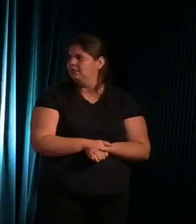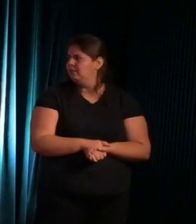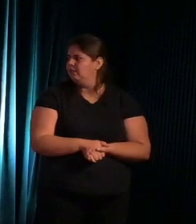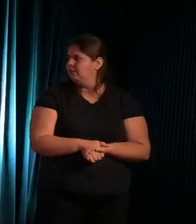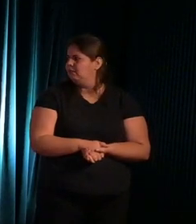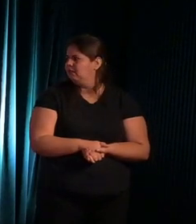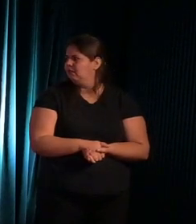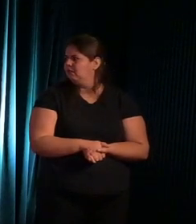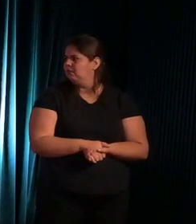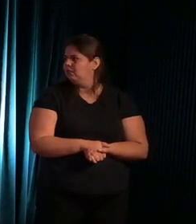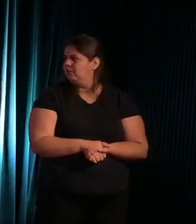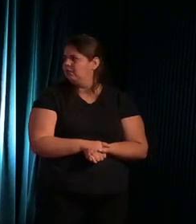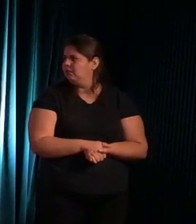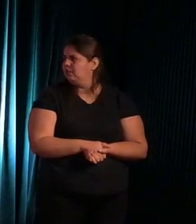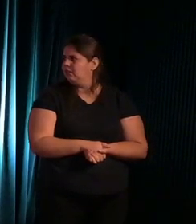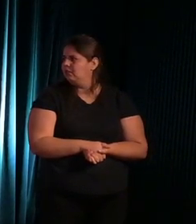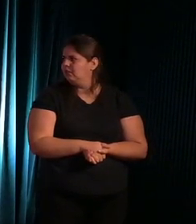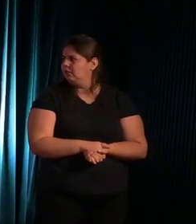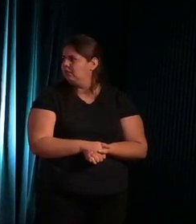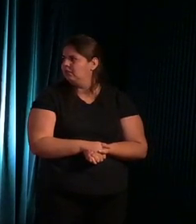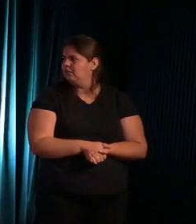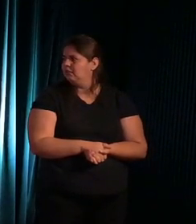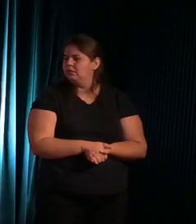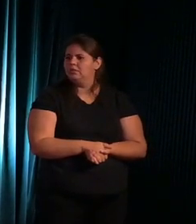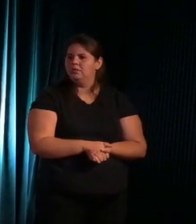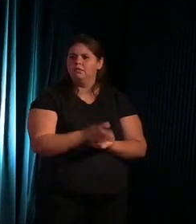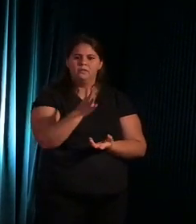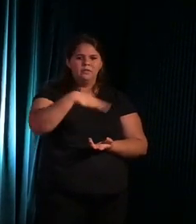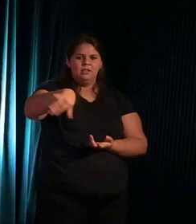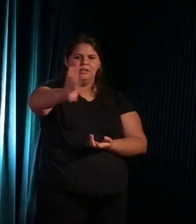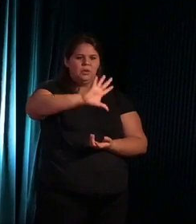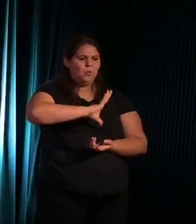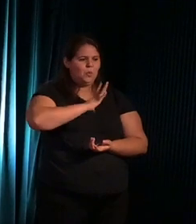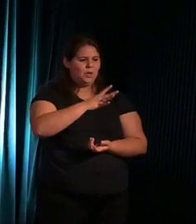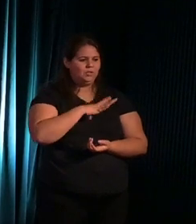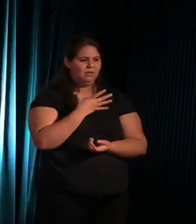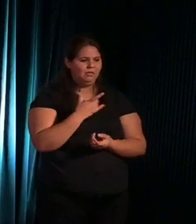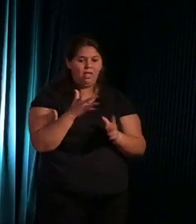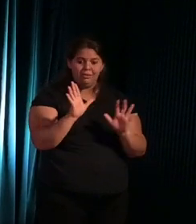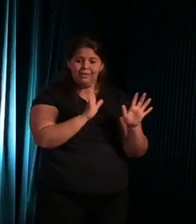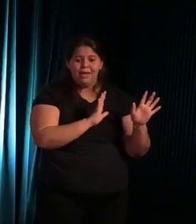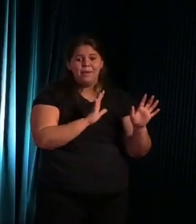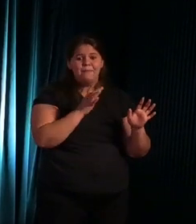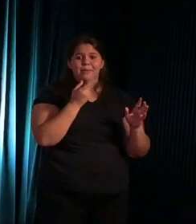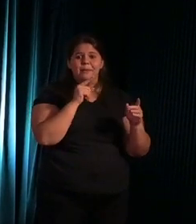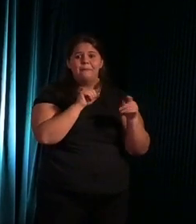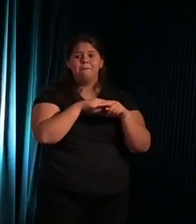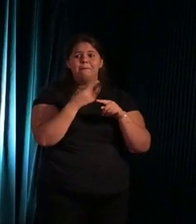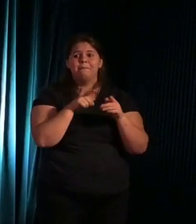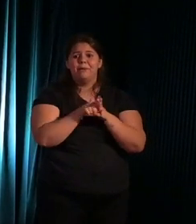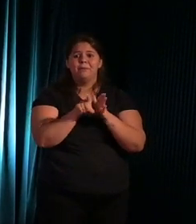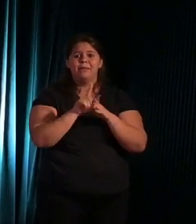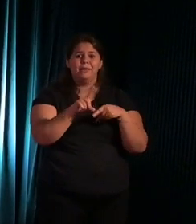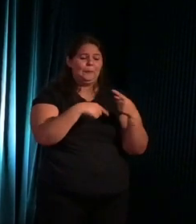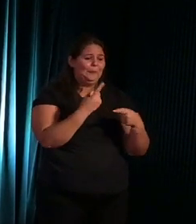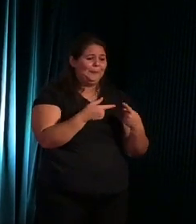Então, fazemos mais. Estão ficando corajosas, hein? Acho que fazemos mais.